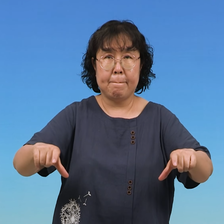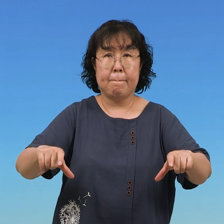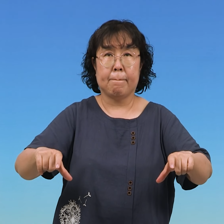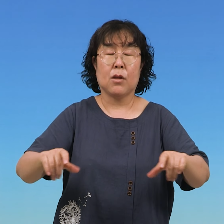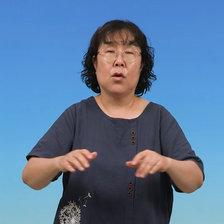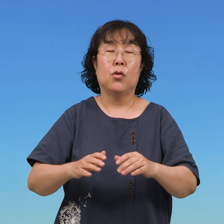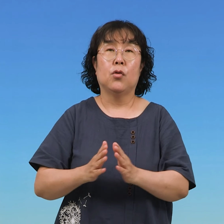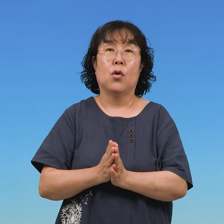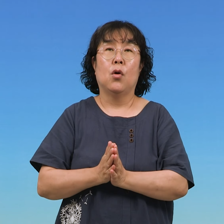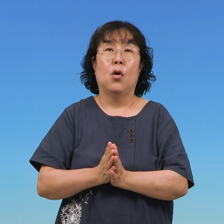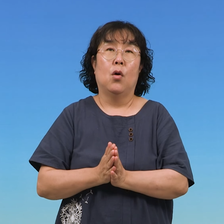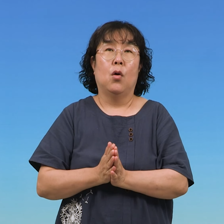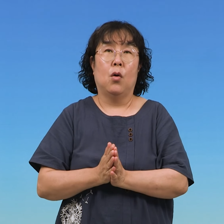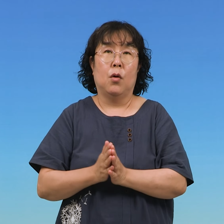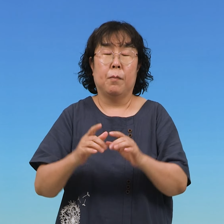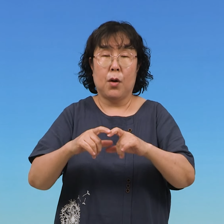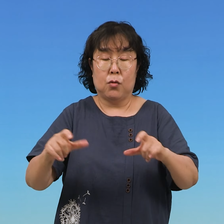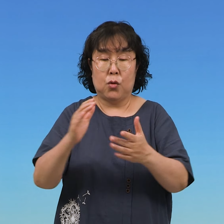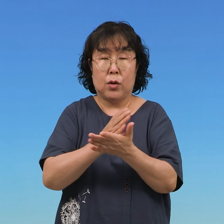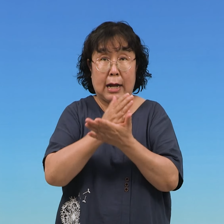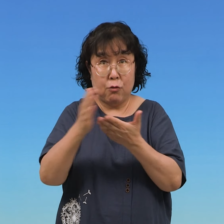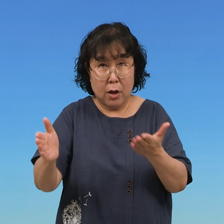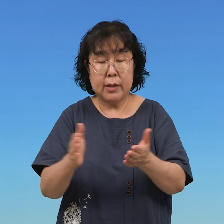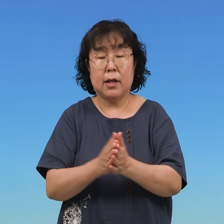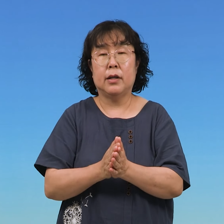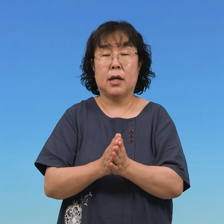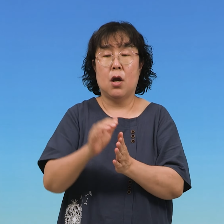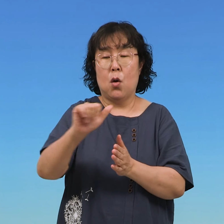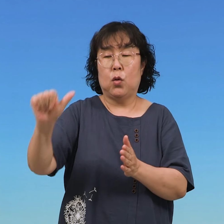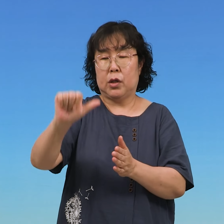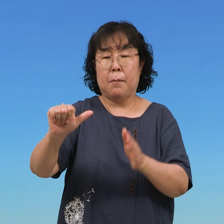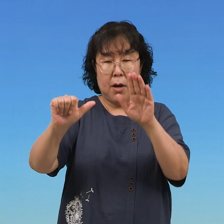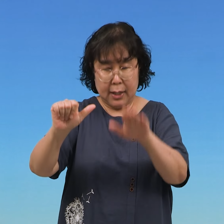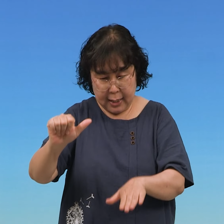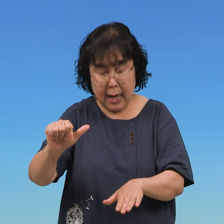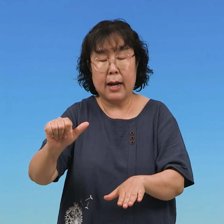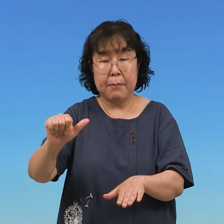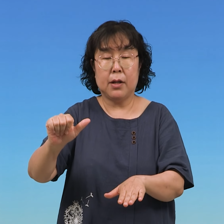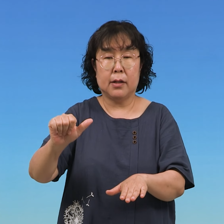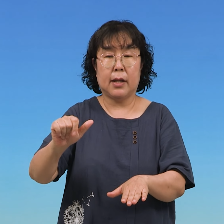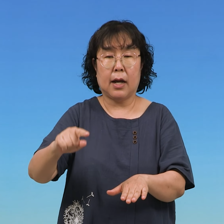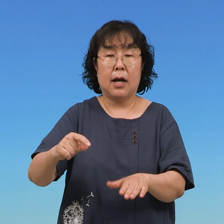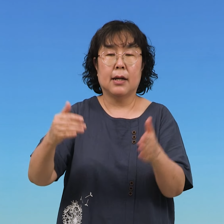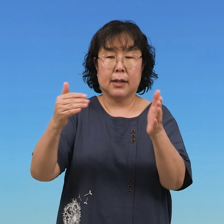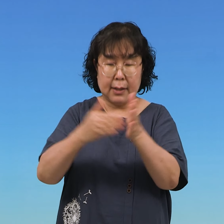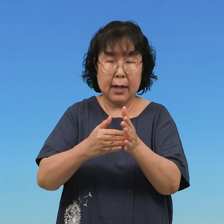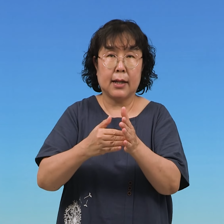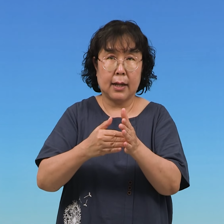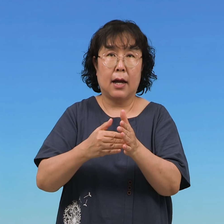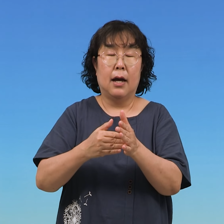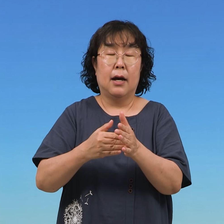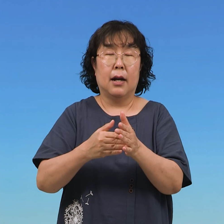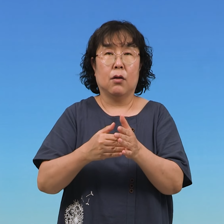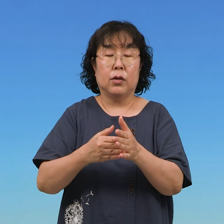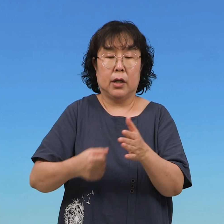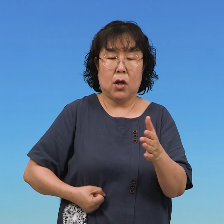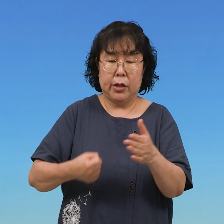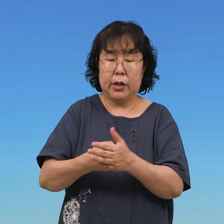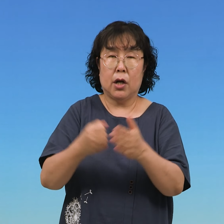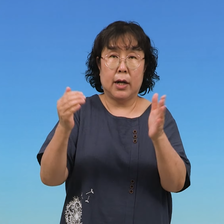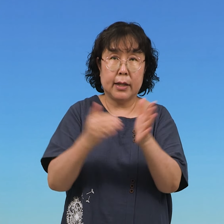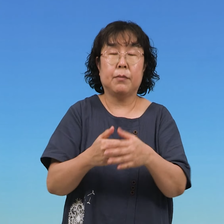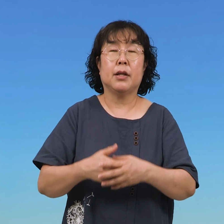한 번 더 점검을 받고 매듭을 짓고 싶다. 그렇게 제가 마음을 정리했거든요. 하나님께 약속이니까요. 일부 예배